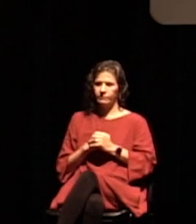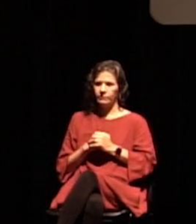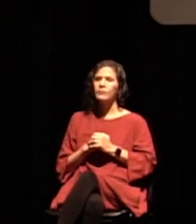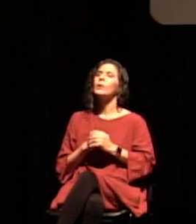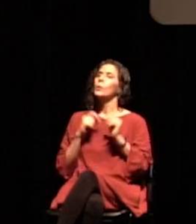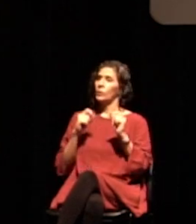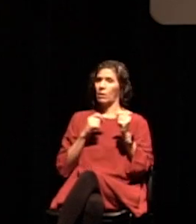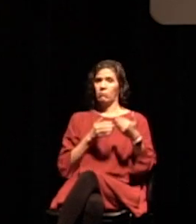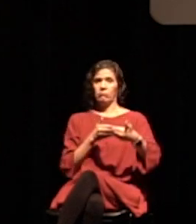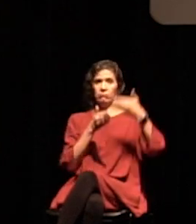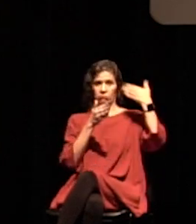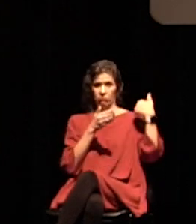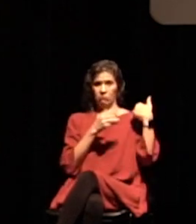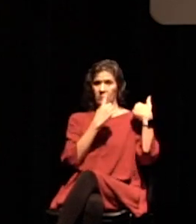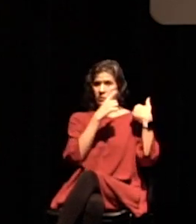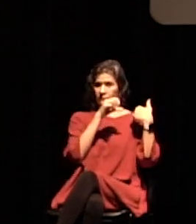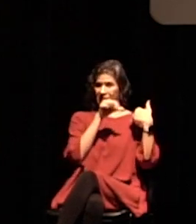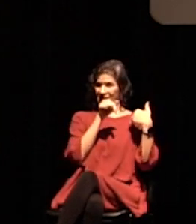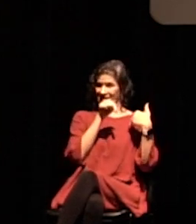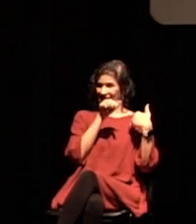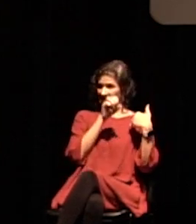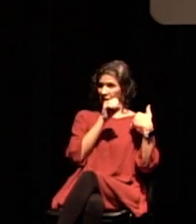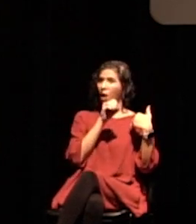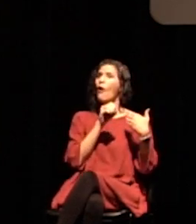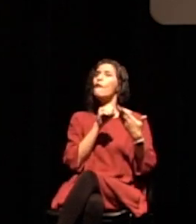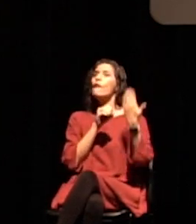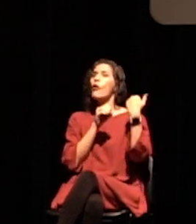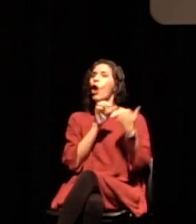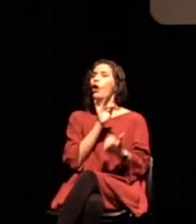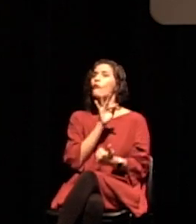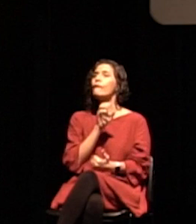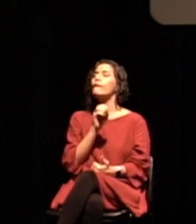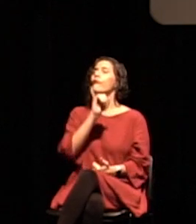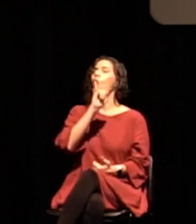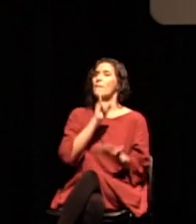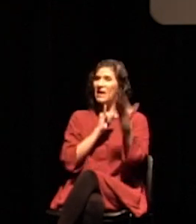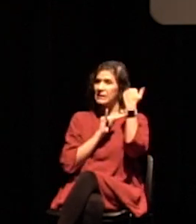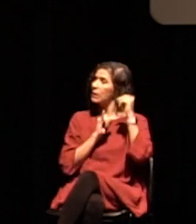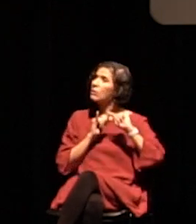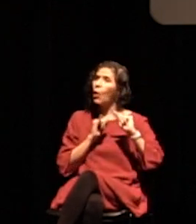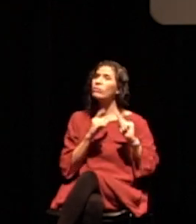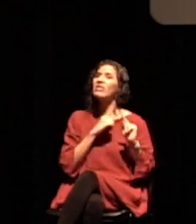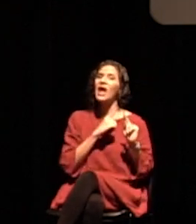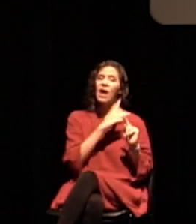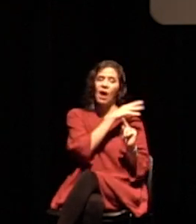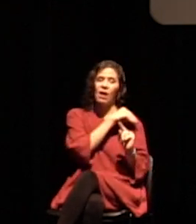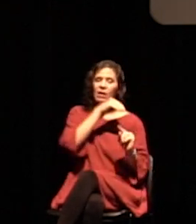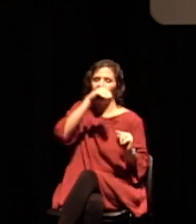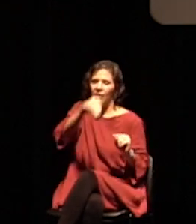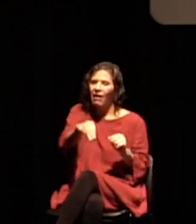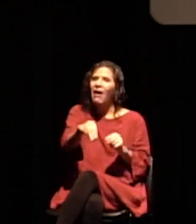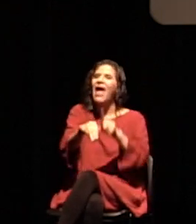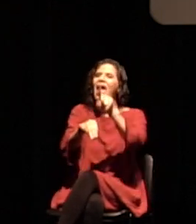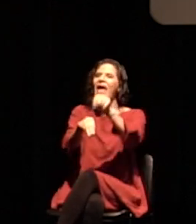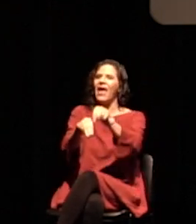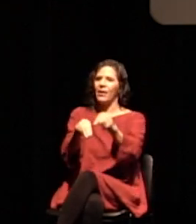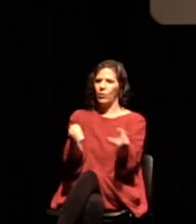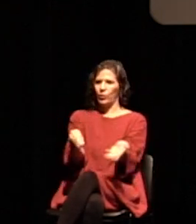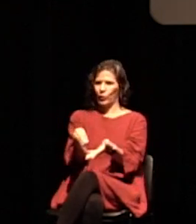nos anos 70, porque não é o que foi, é o que é, aqui está, podendo, então, aí